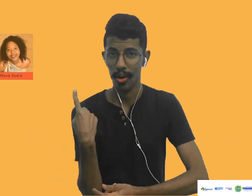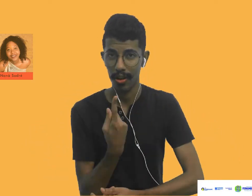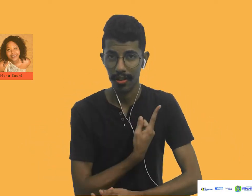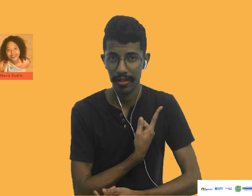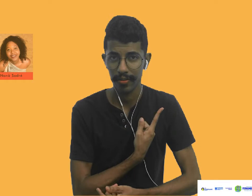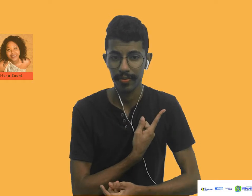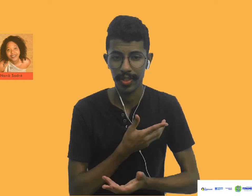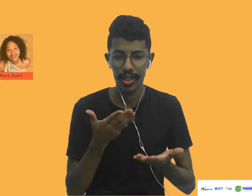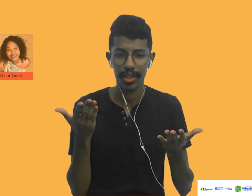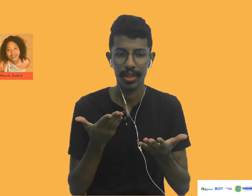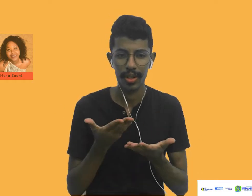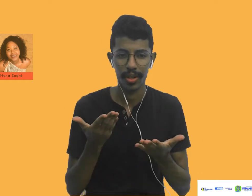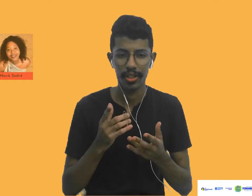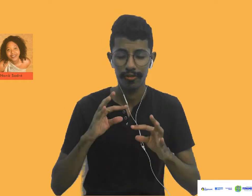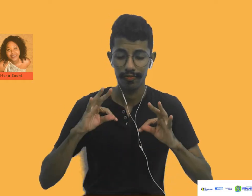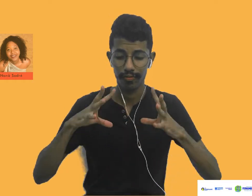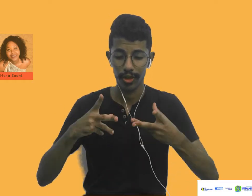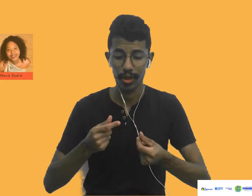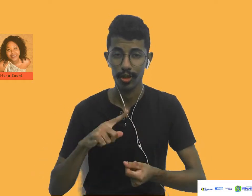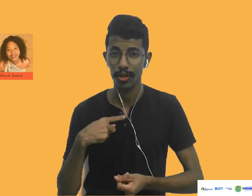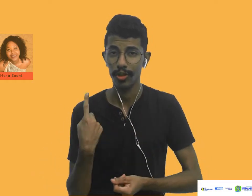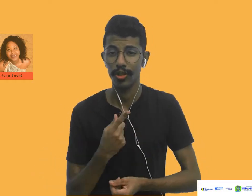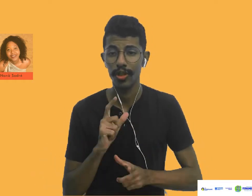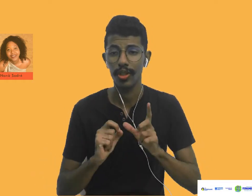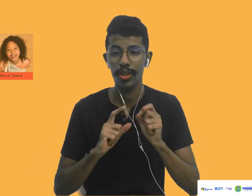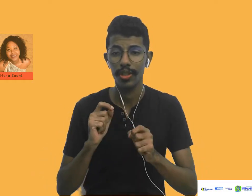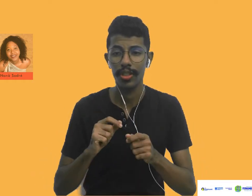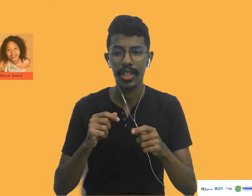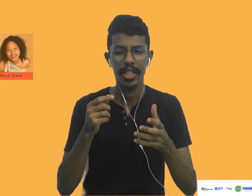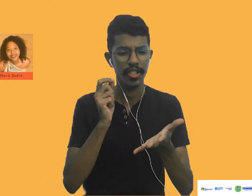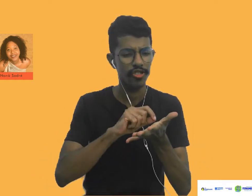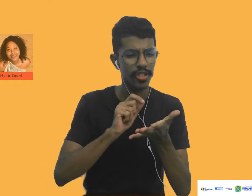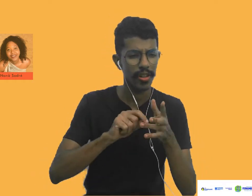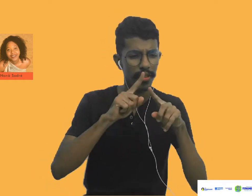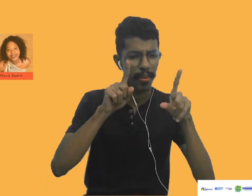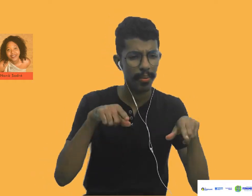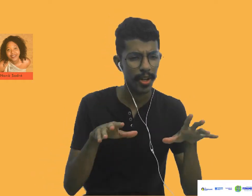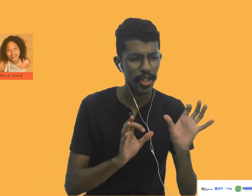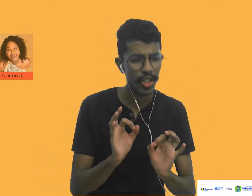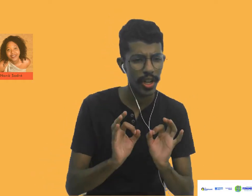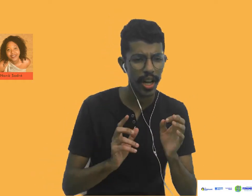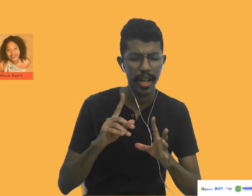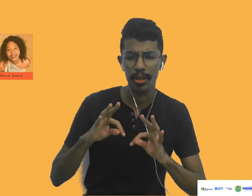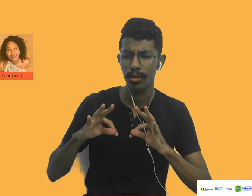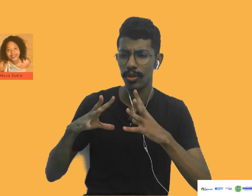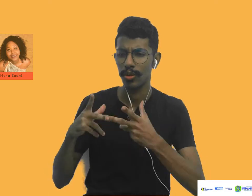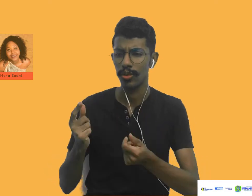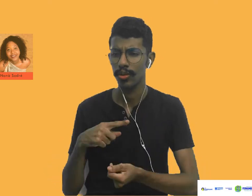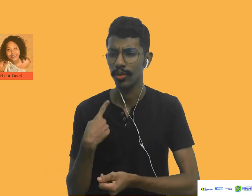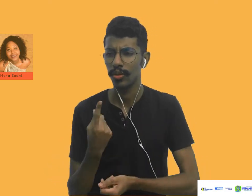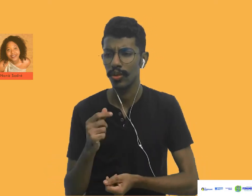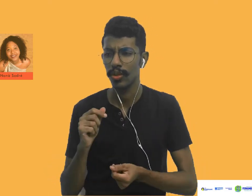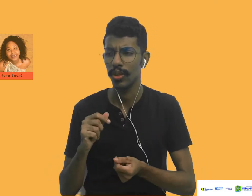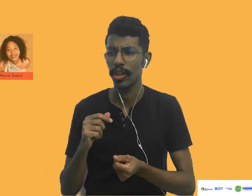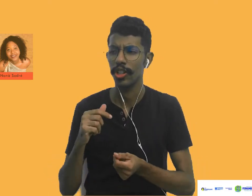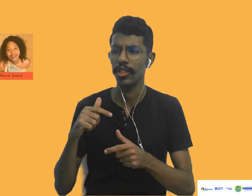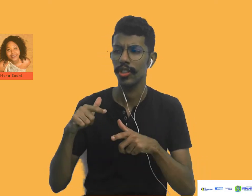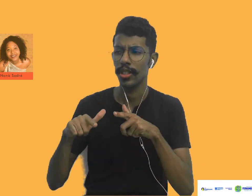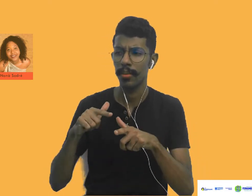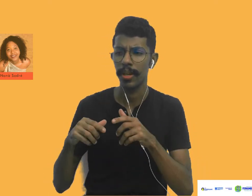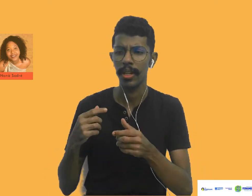que todos nós, e hoje em dia nós somos assim, todos nós escrevemos projetos, todos